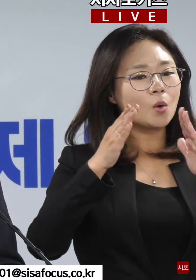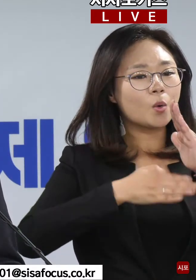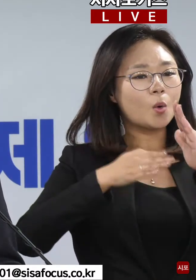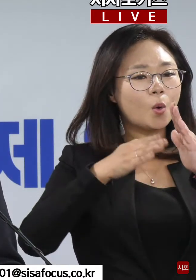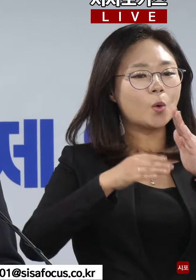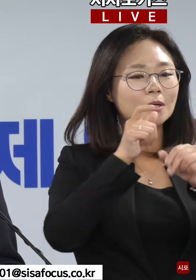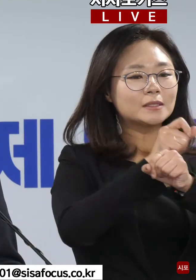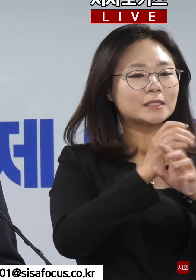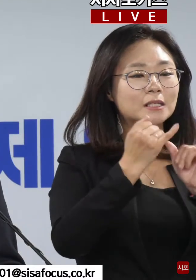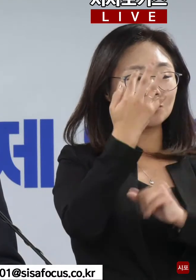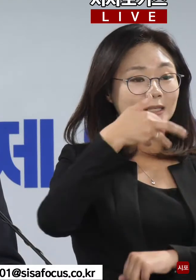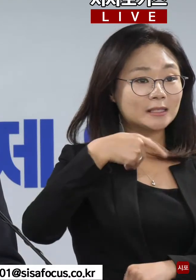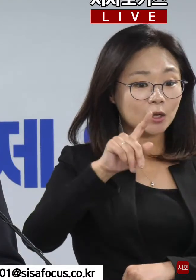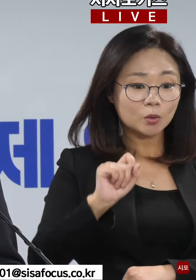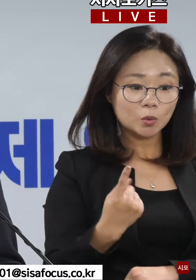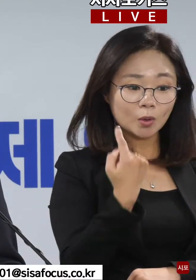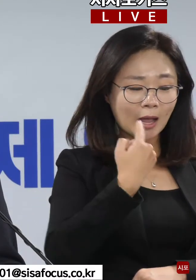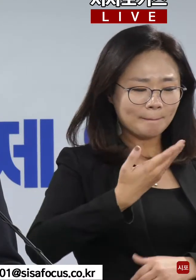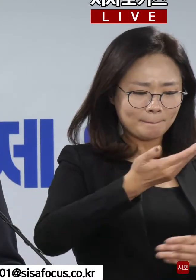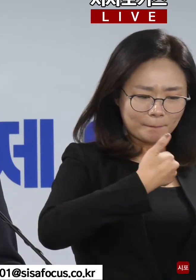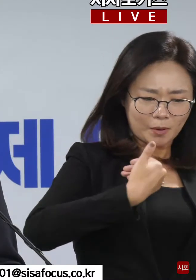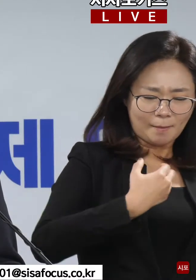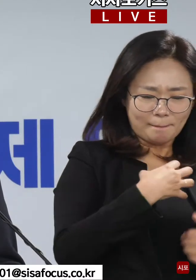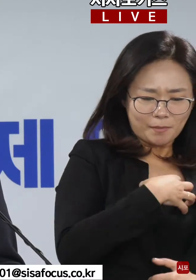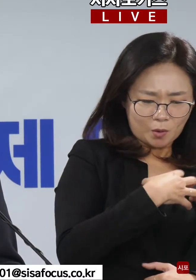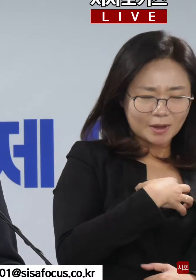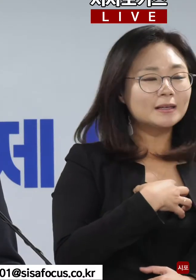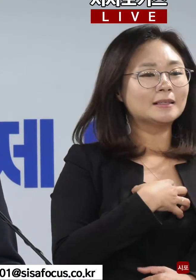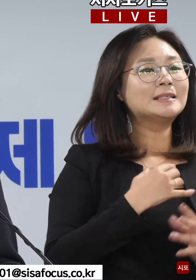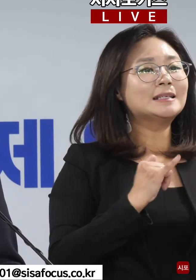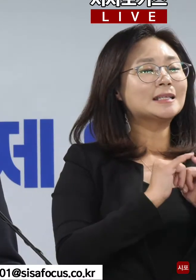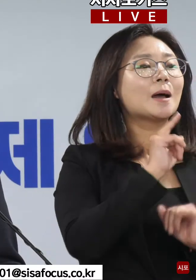자신들의 문제가 드러날까 두려워하는 사람들이 하는